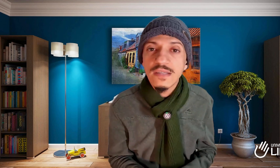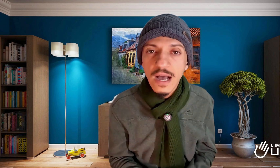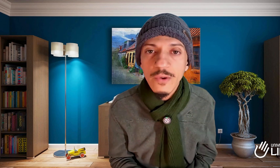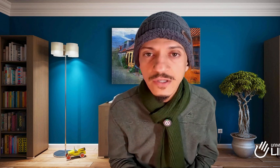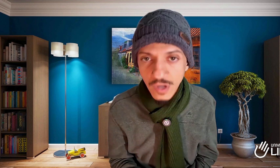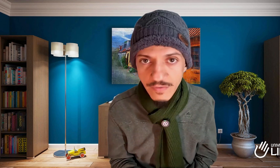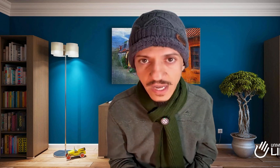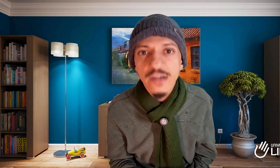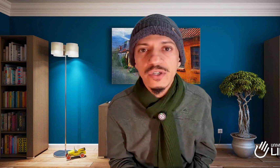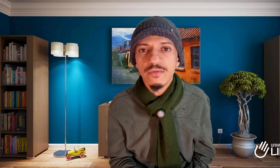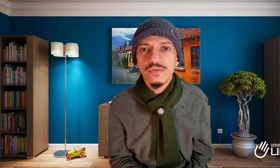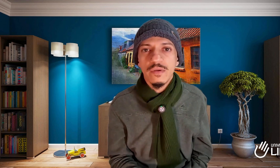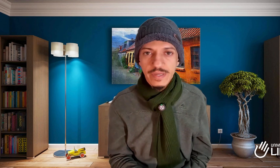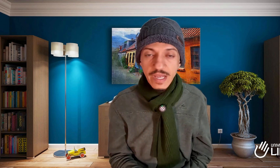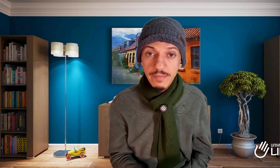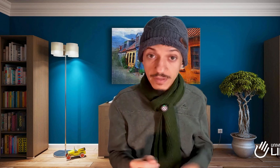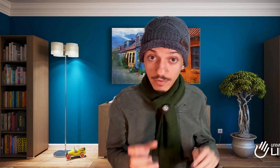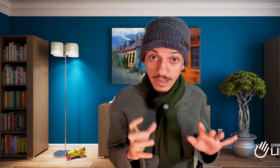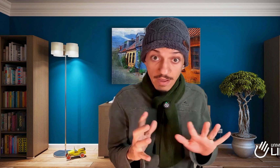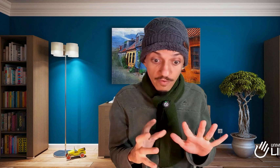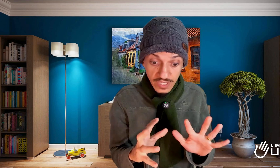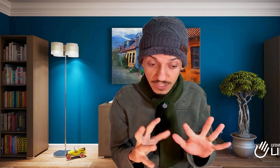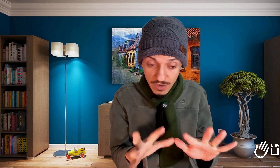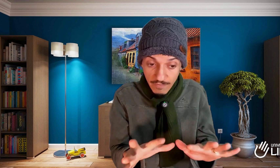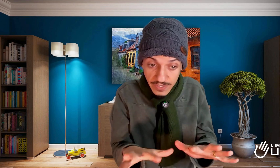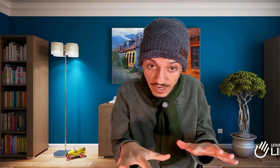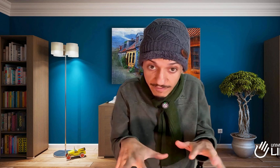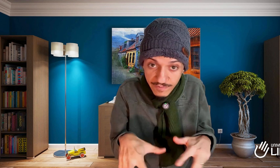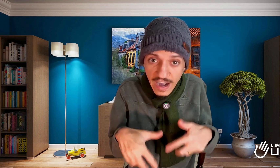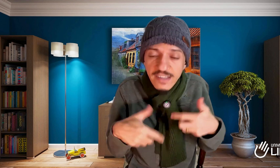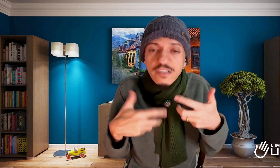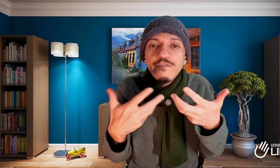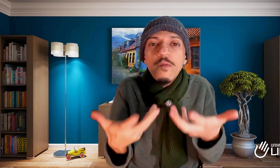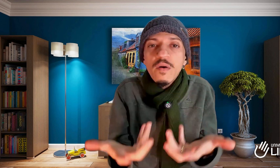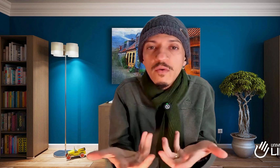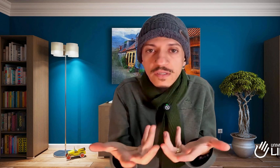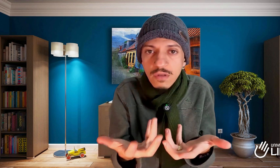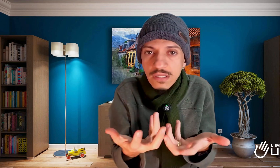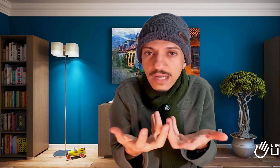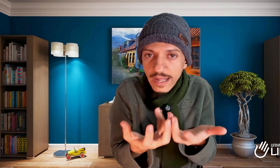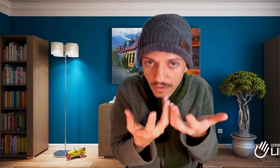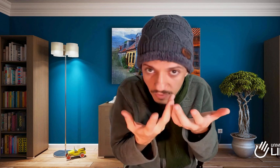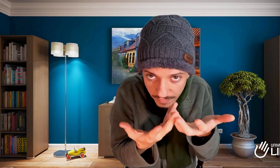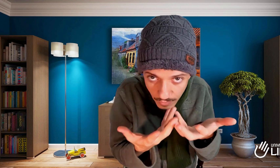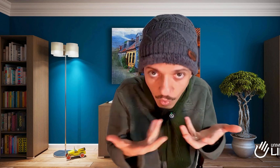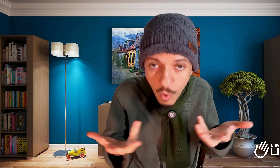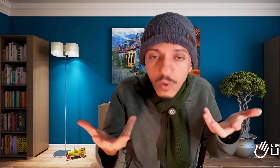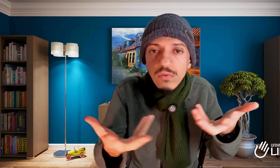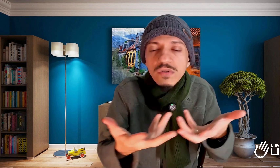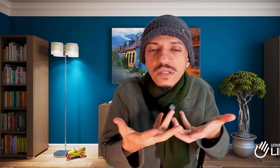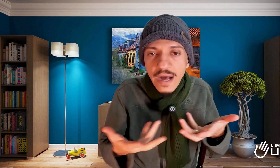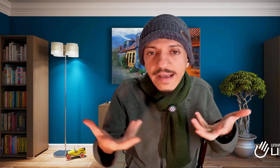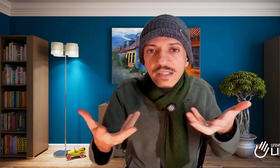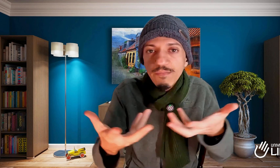com esses novos artigos. Percebe? Então, você já faz de forma contextualizada, inclusive com outros sinais que